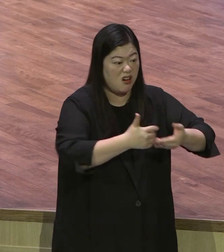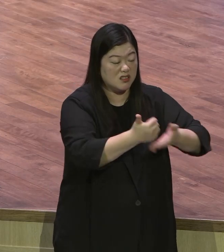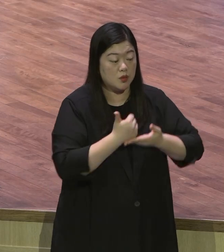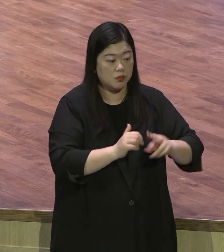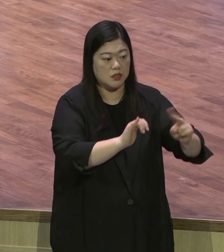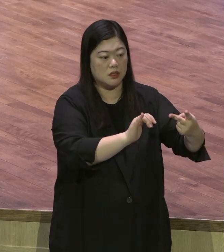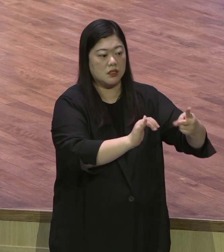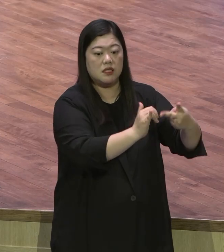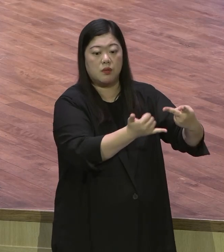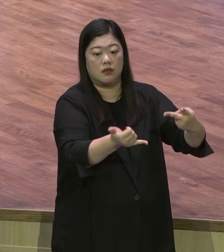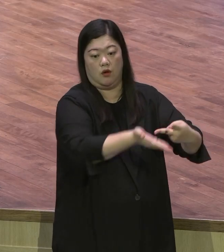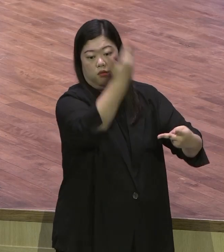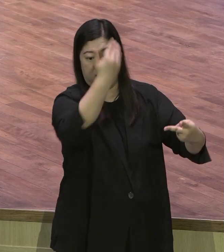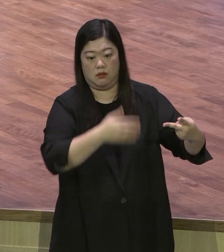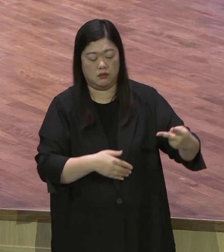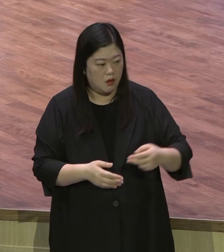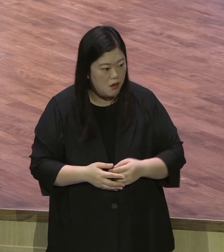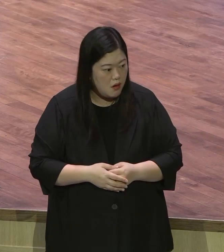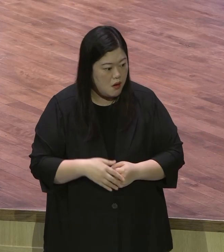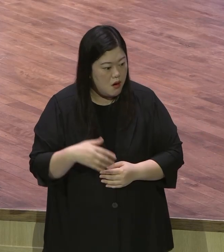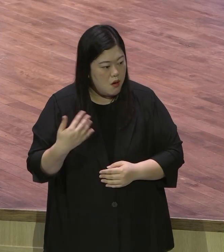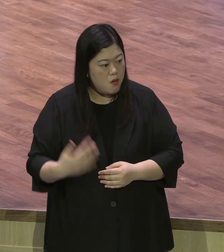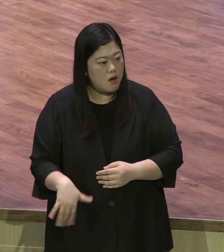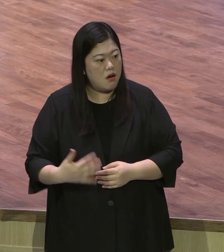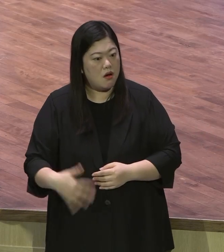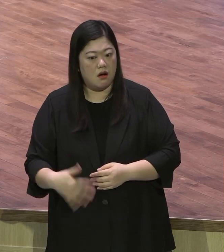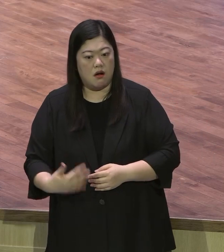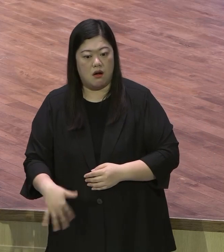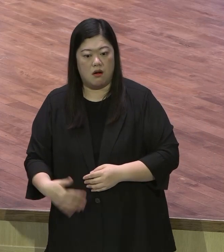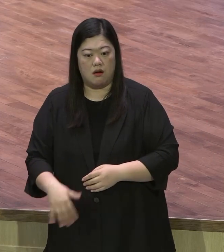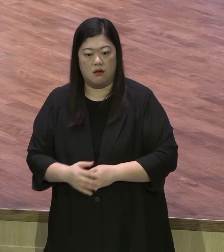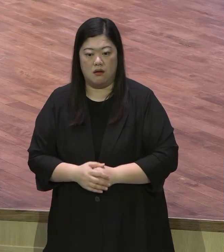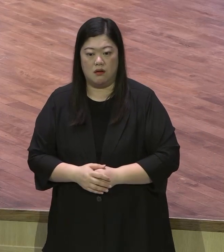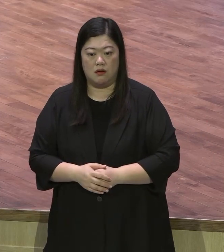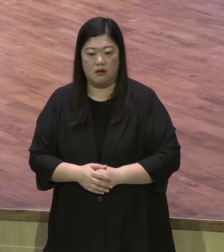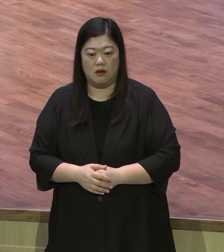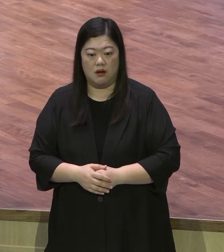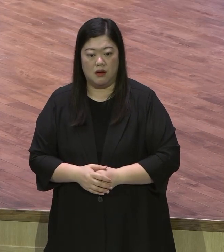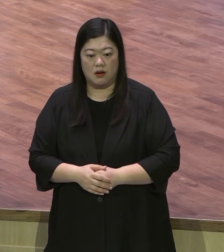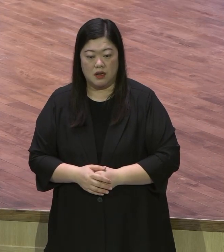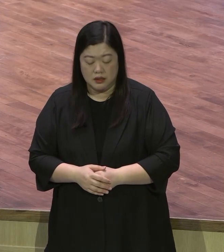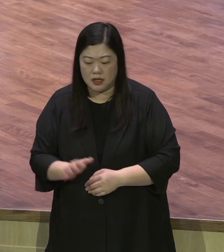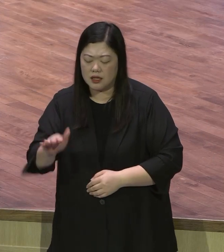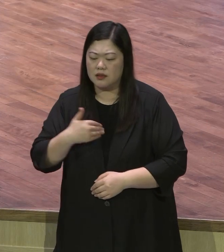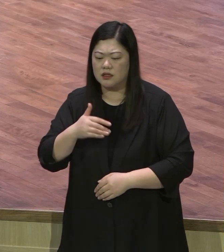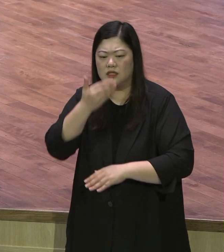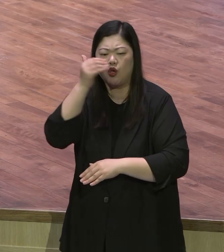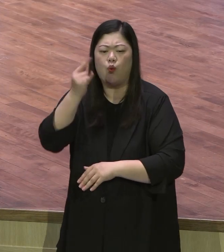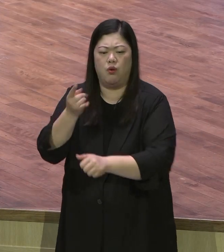우리 모든 기관이었다고 RUTC 방송이 있어서 우리 교단이 다 살아날 수 있도록 그걸 만들어줘라.